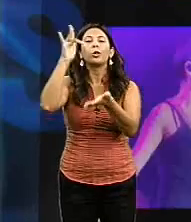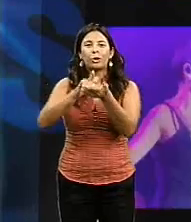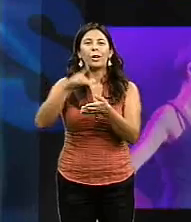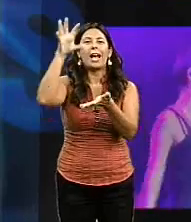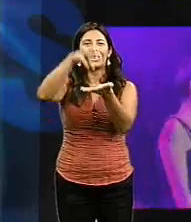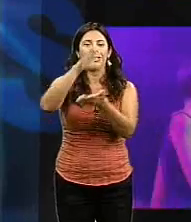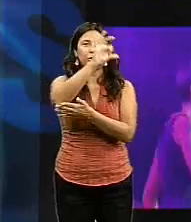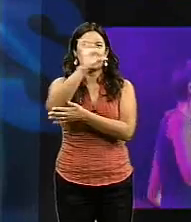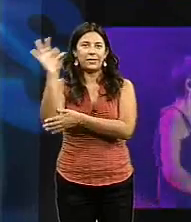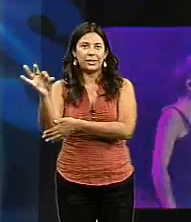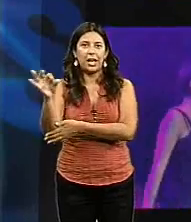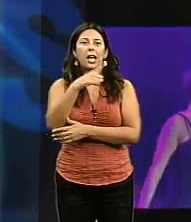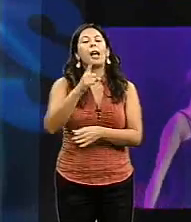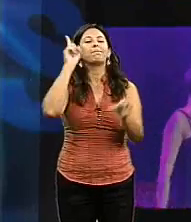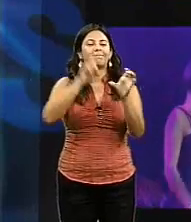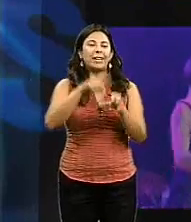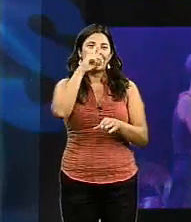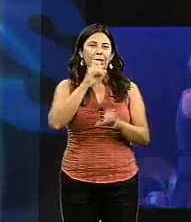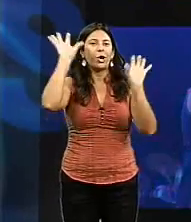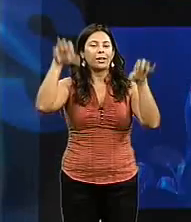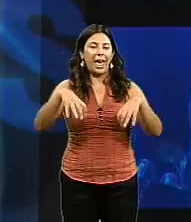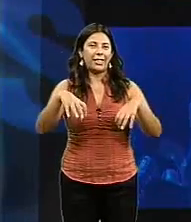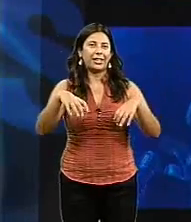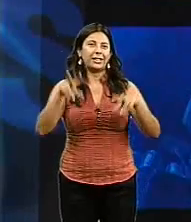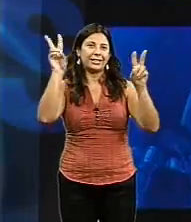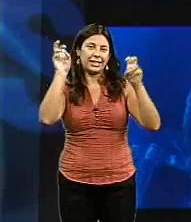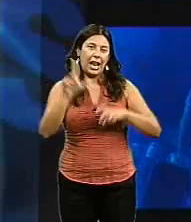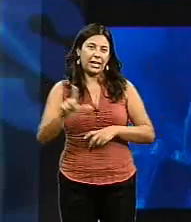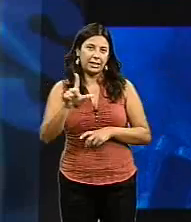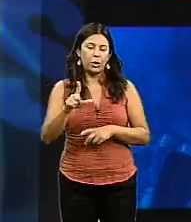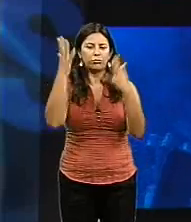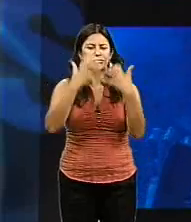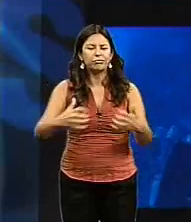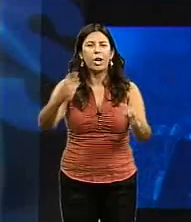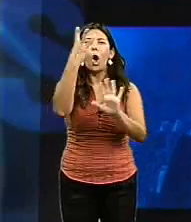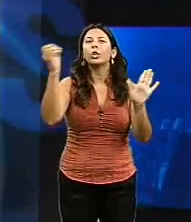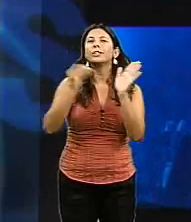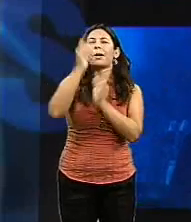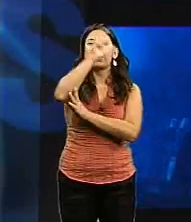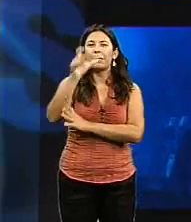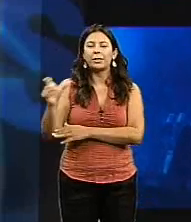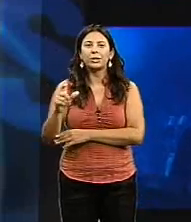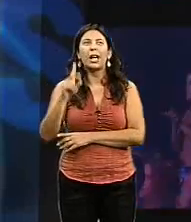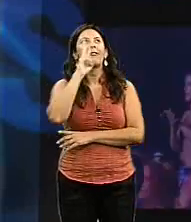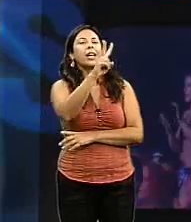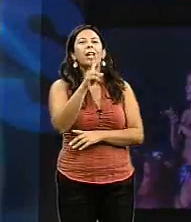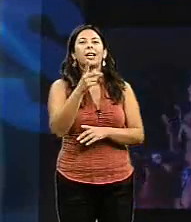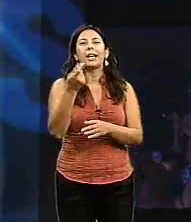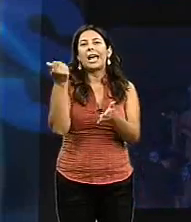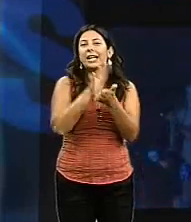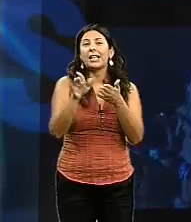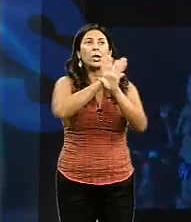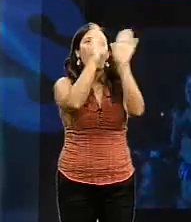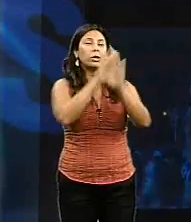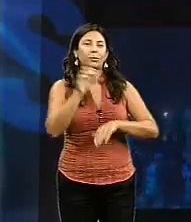Este han participado en Cádiz Latino y cantaron ante 80.000 espectadores que no quisieron perderse el último espectáculo gratuito en la Arena de la